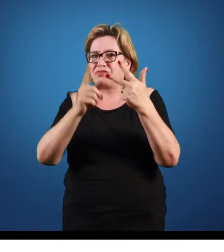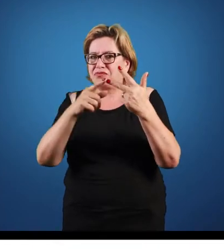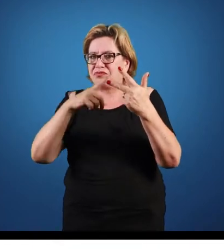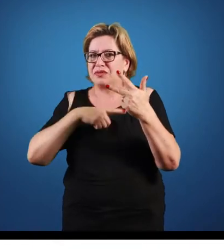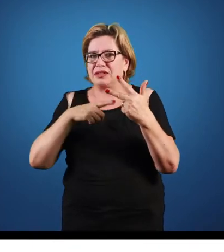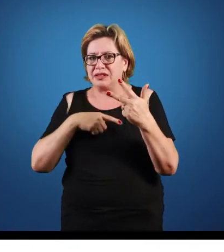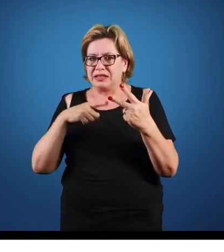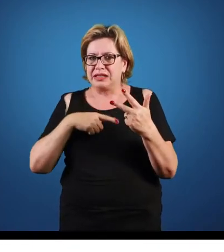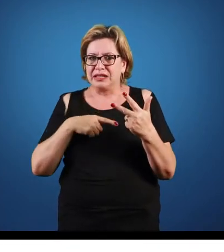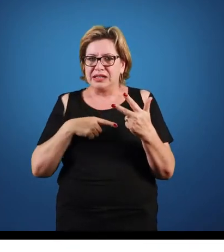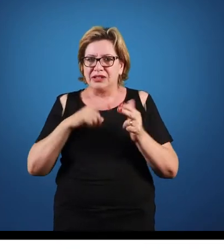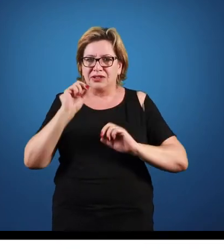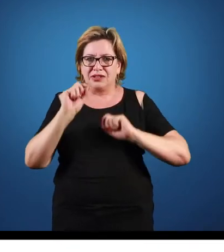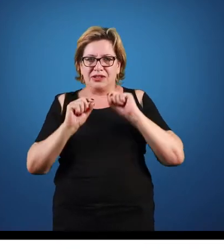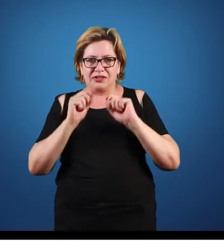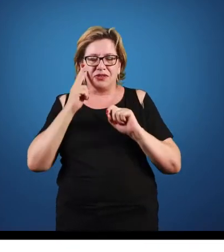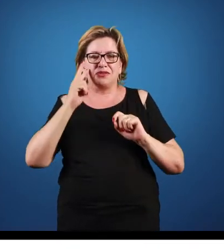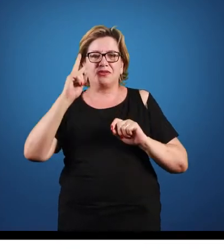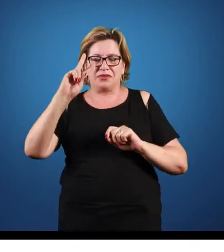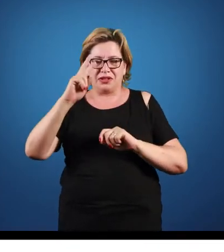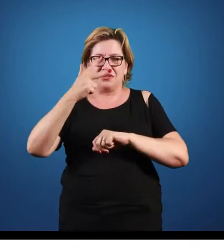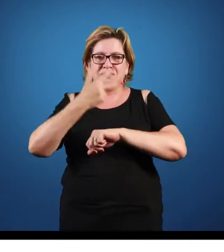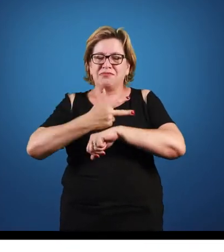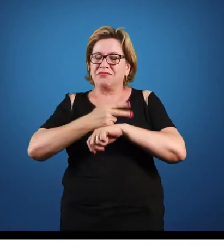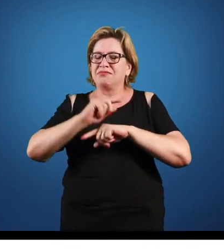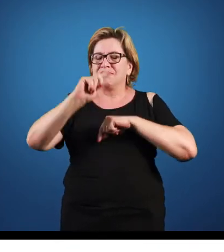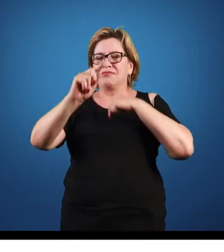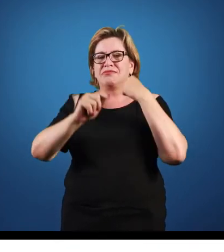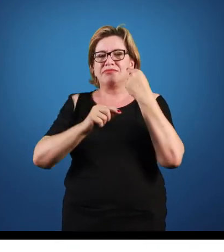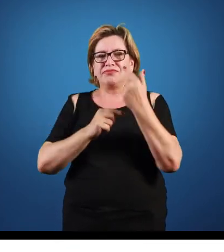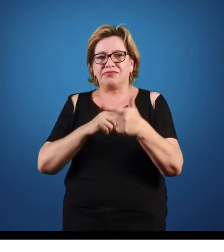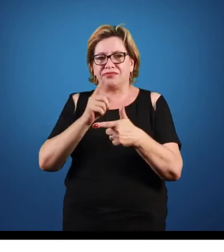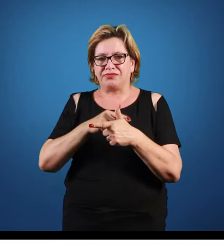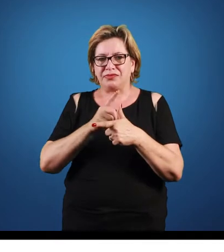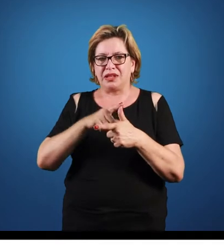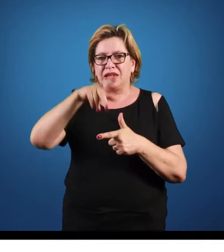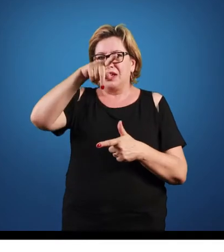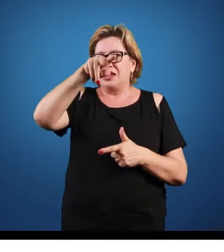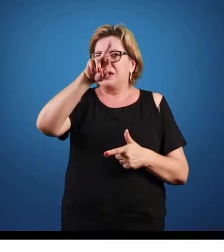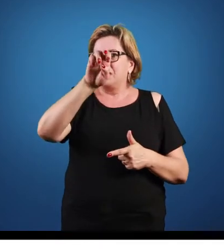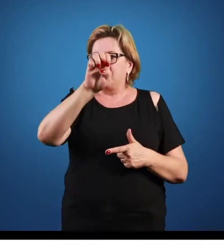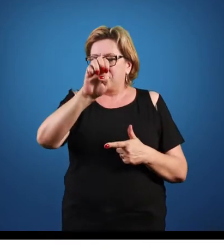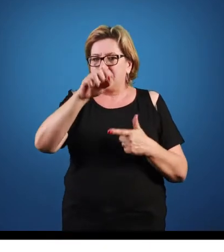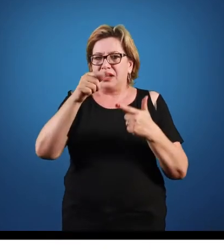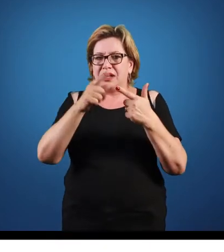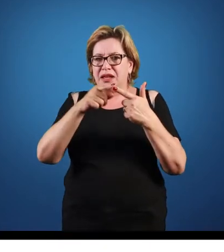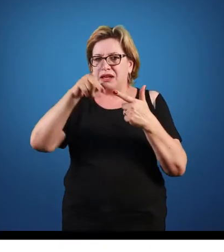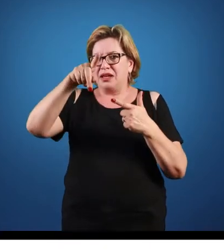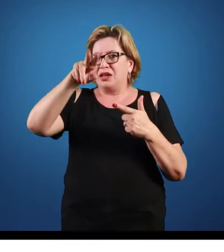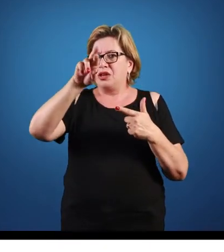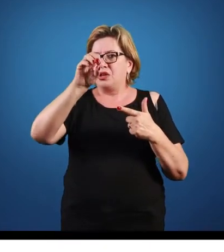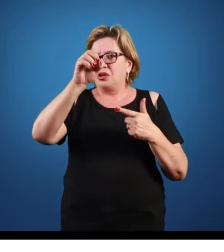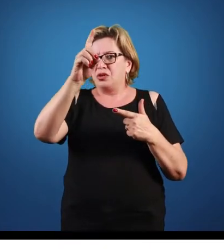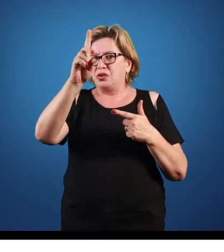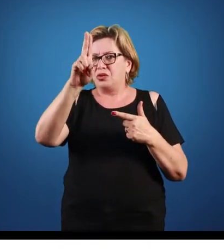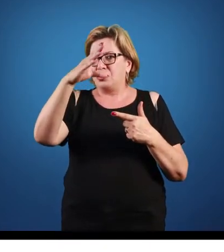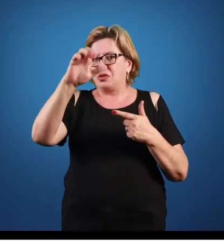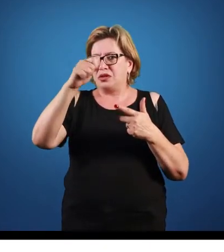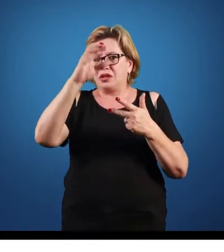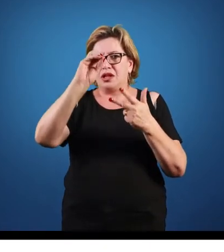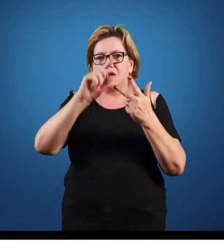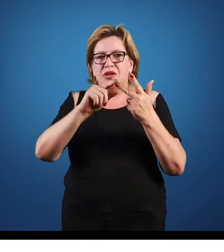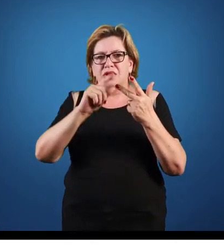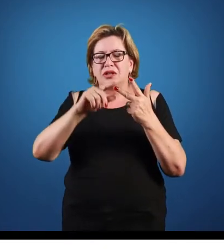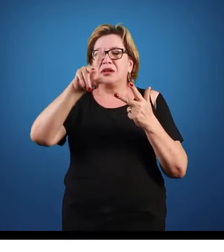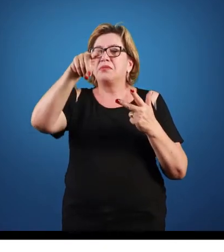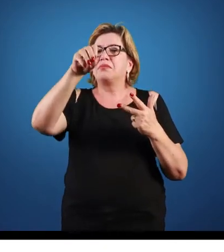poder é evidenciar isso no vídeo depois então nós temos a pré-produção a produção ea pós-produção ele funciona mais ou menos como